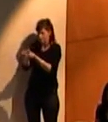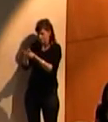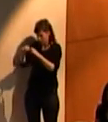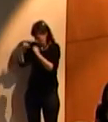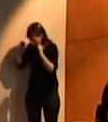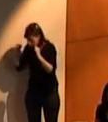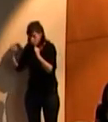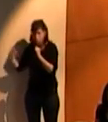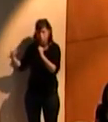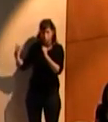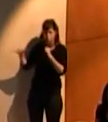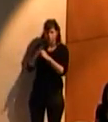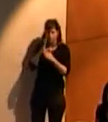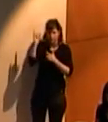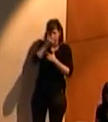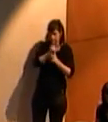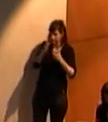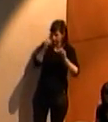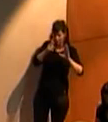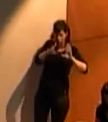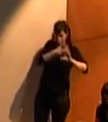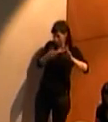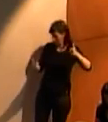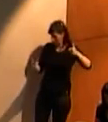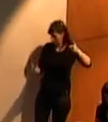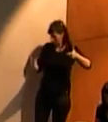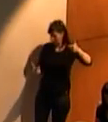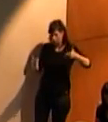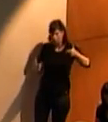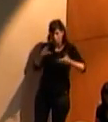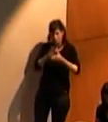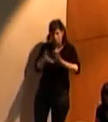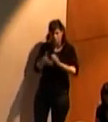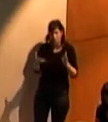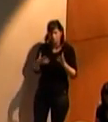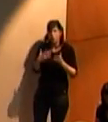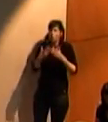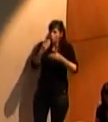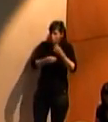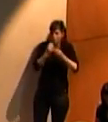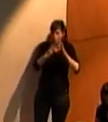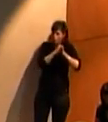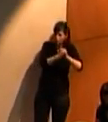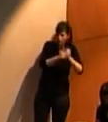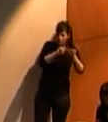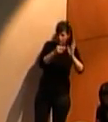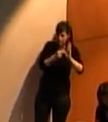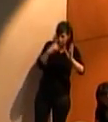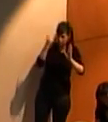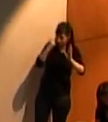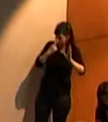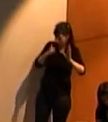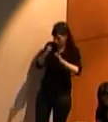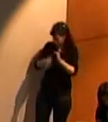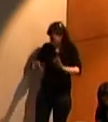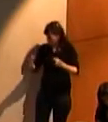d'avoir des réponses en termes de normes ou de contraintes techniques, ou de réponses techniques.